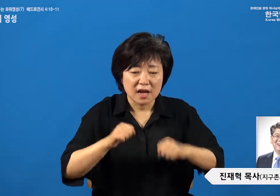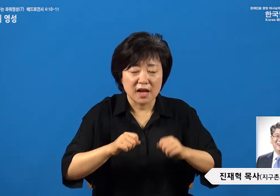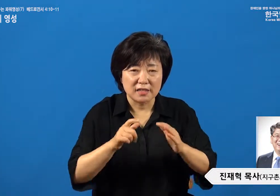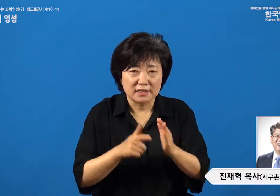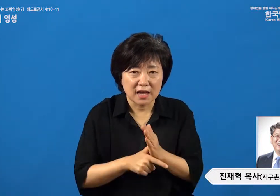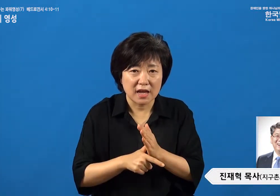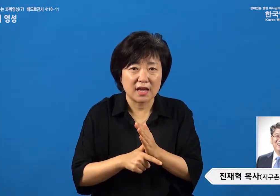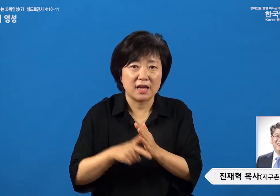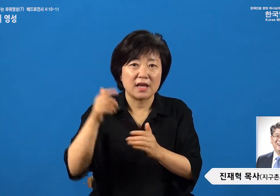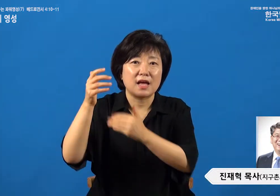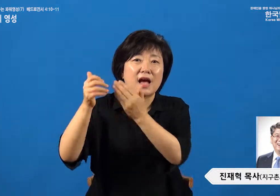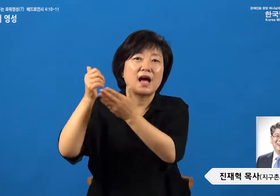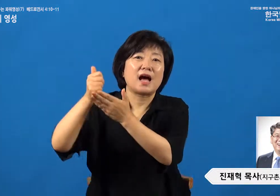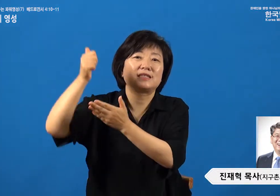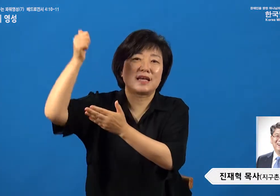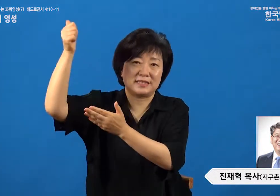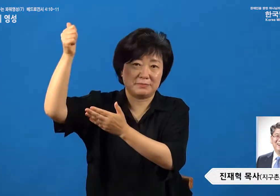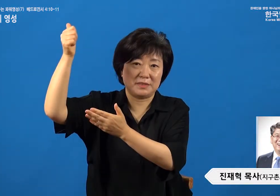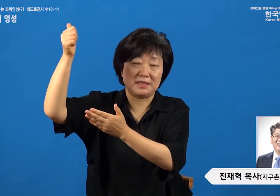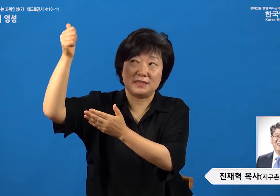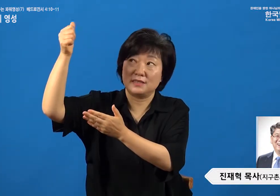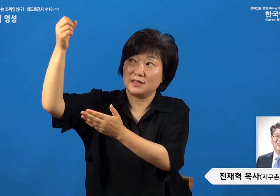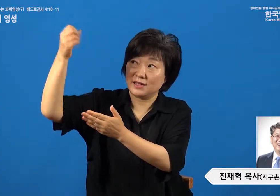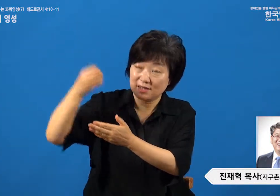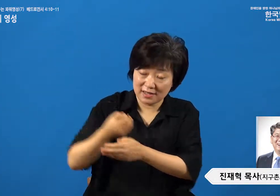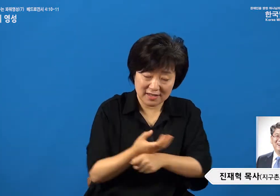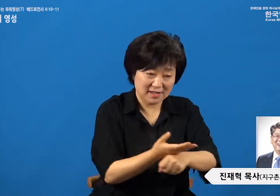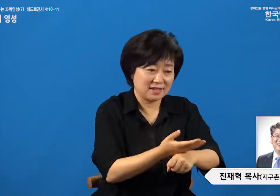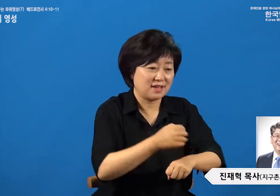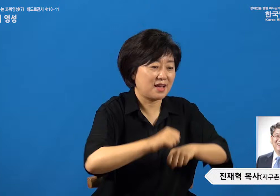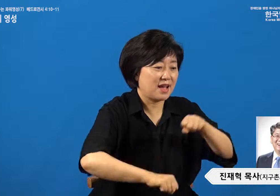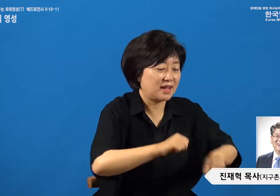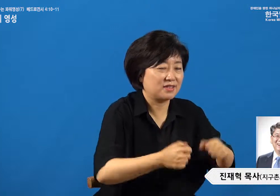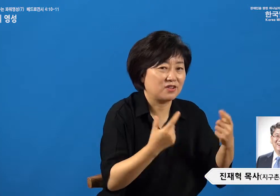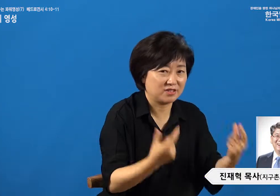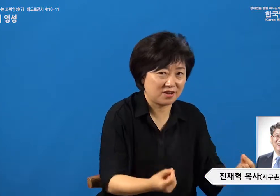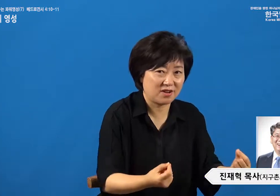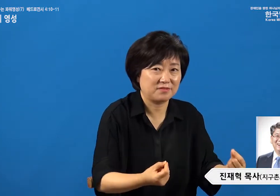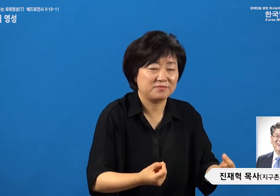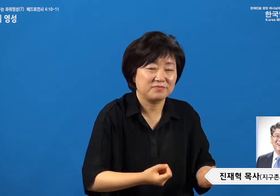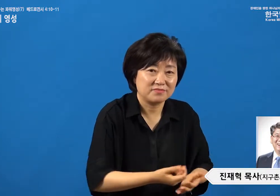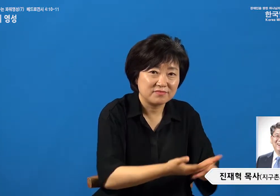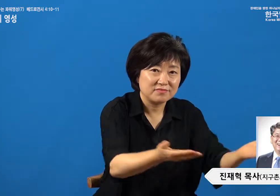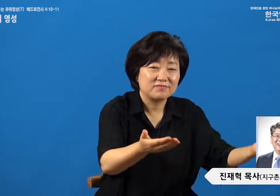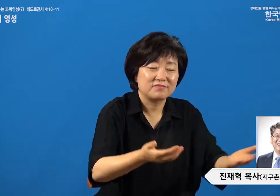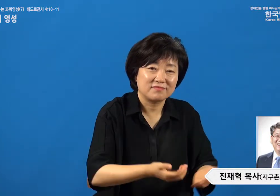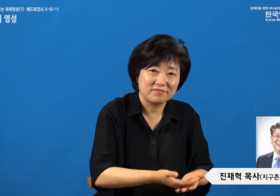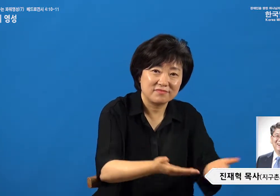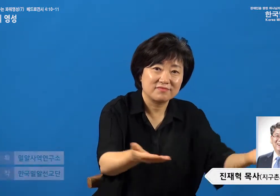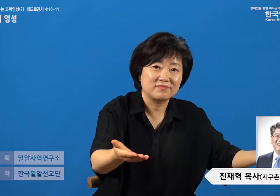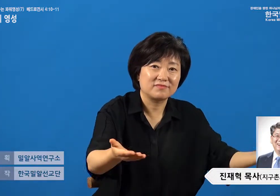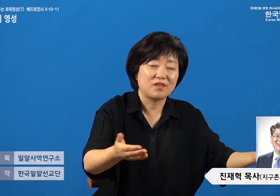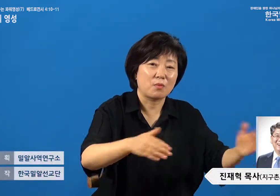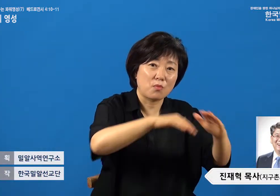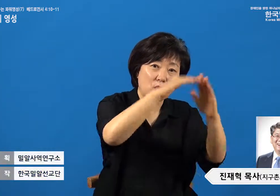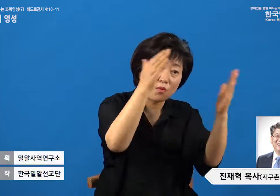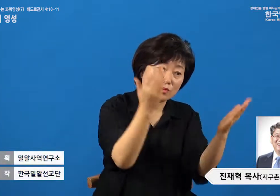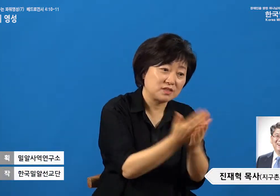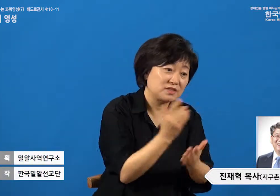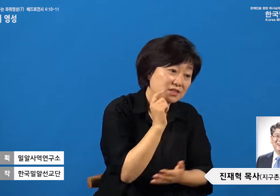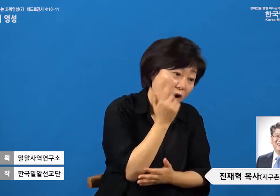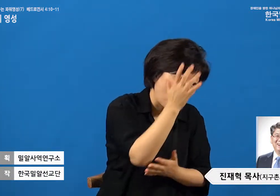하려거든 하나님이 하시는 것처럼 하라. 그래서 이 모든 것들의 영광이